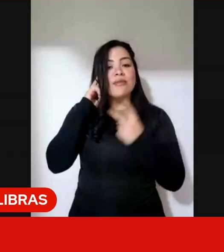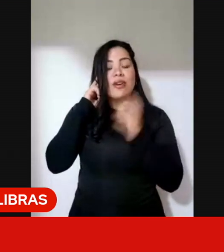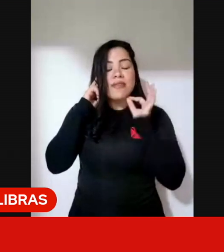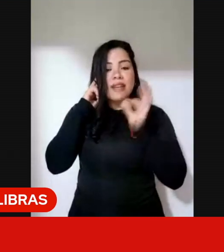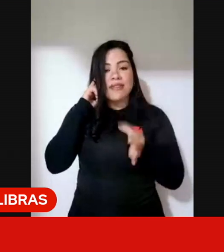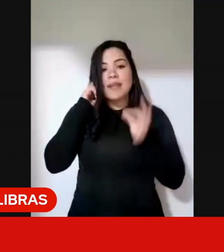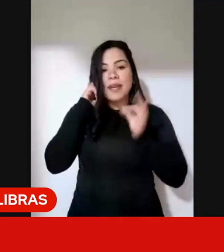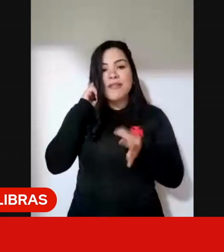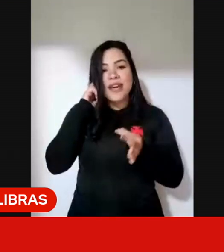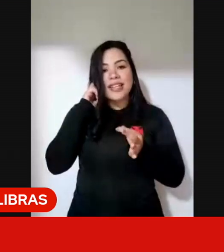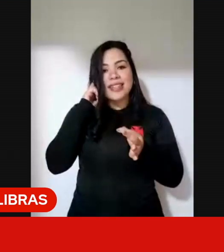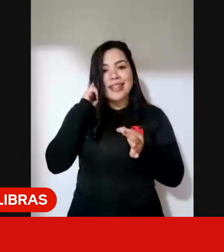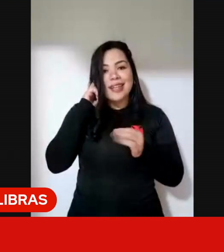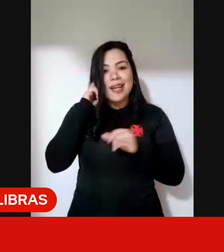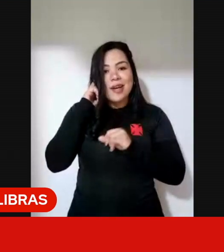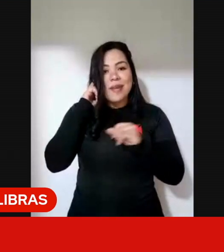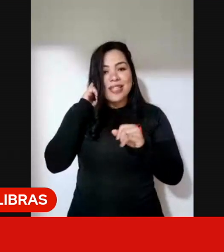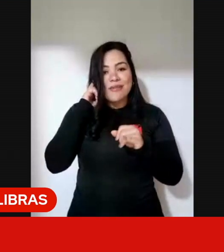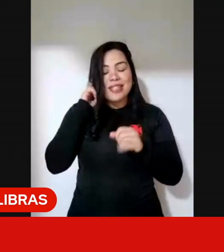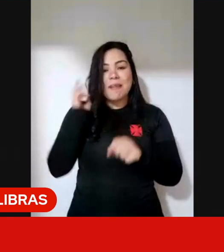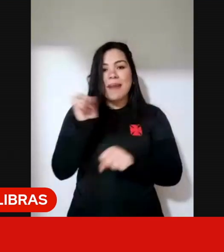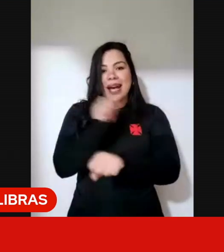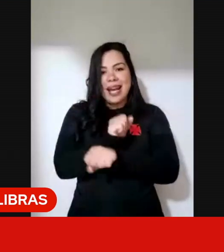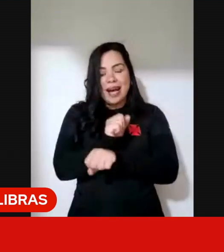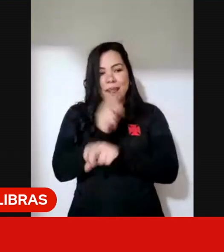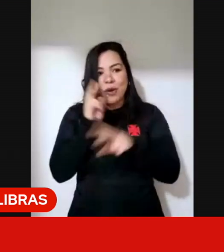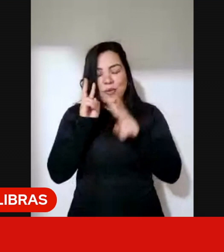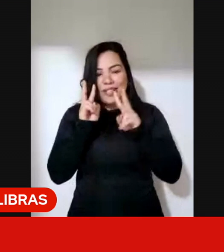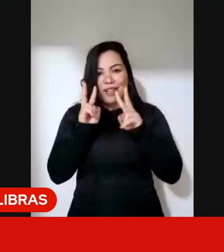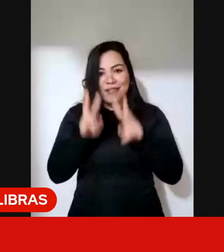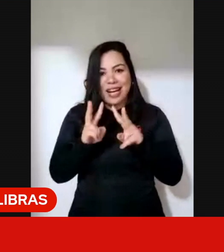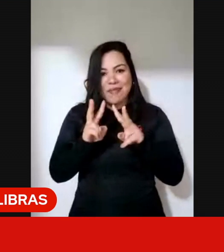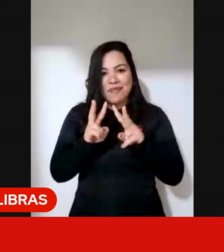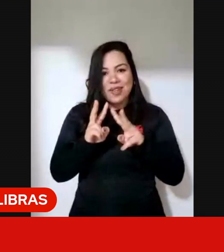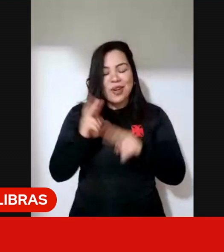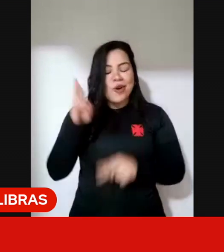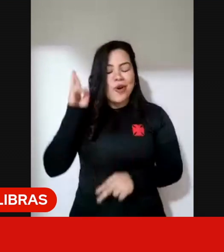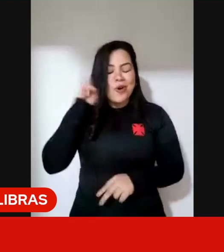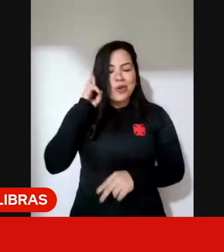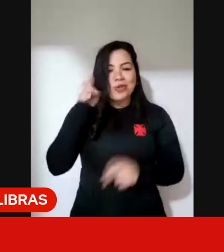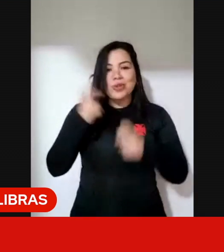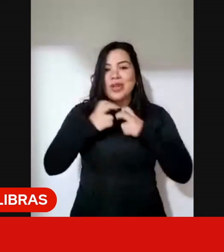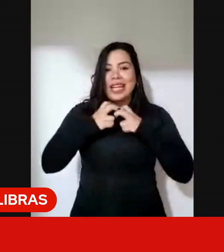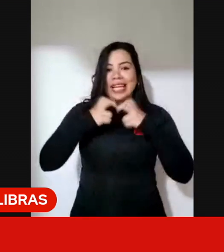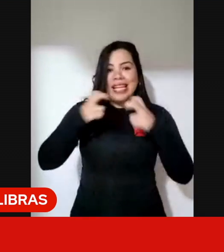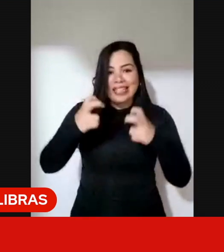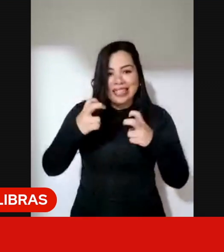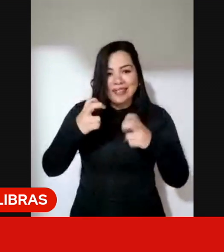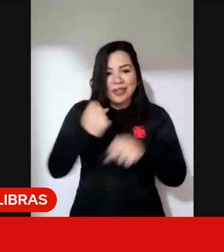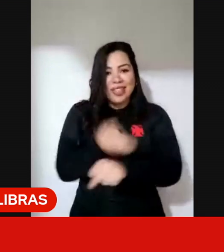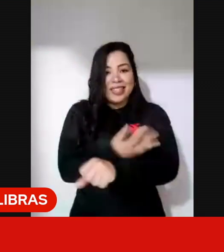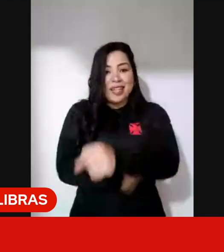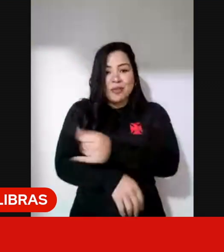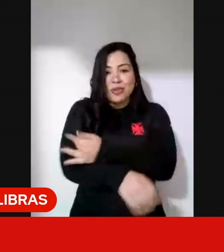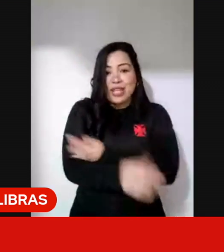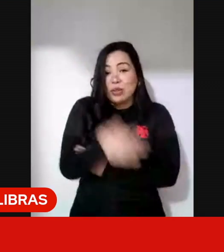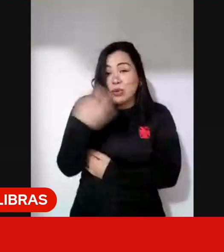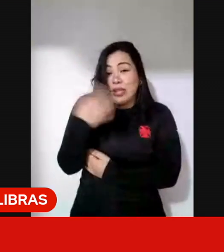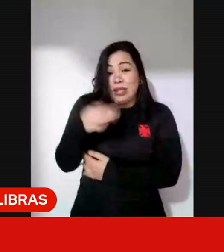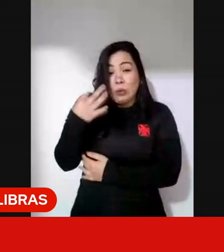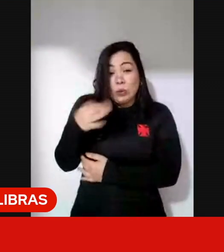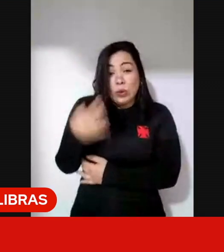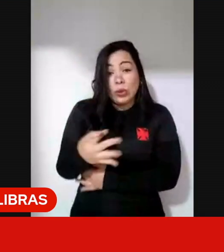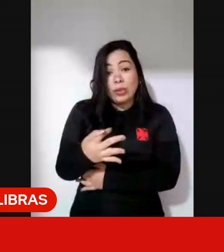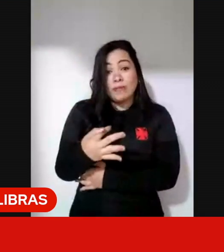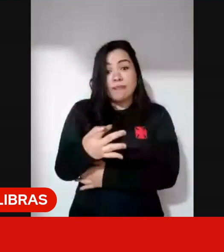não desenvolvem a fala perfeita. Mas se você parar para observar, o surdo, ele grita quando ele está emocionado,